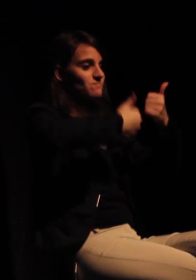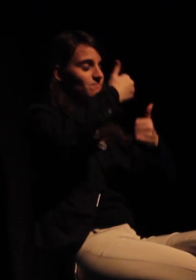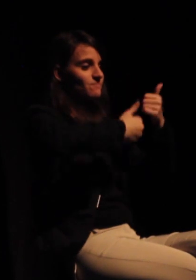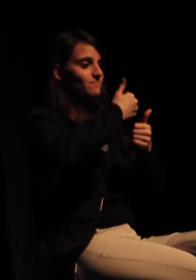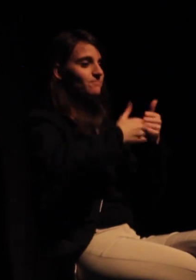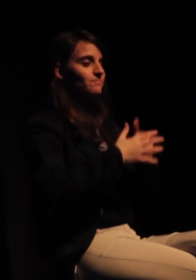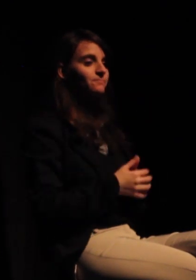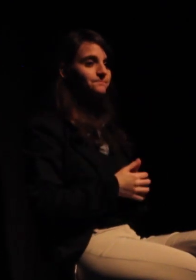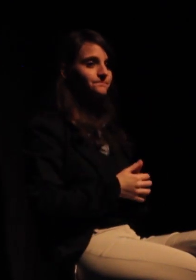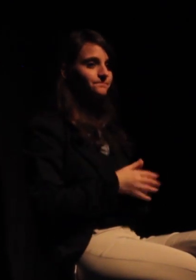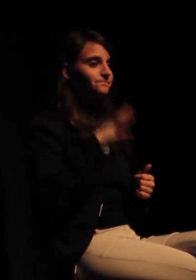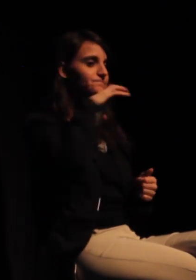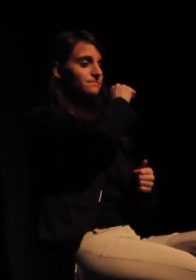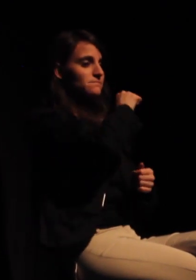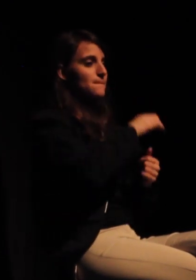também.